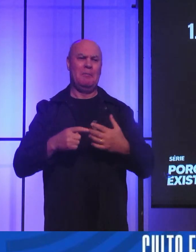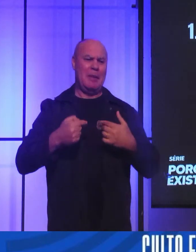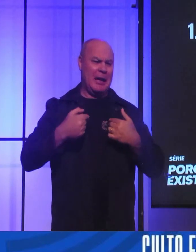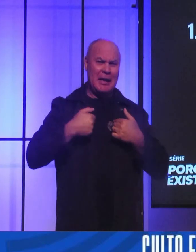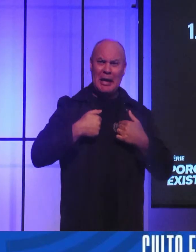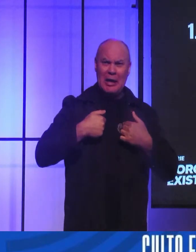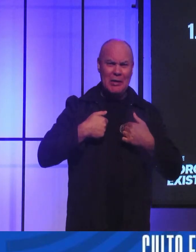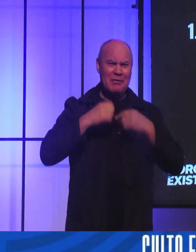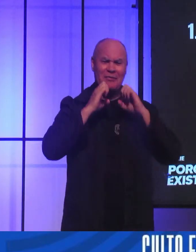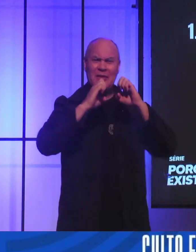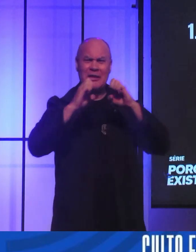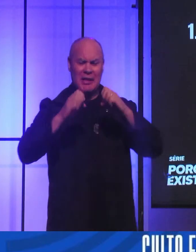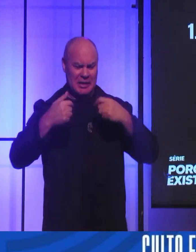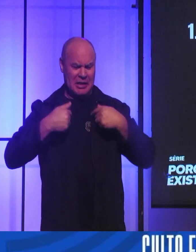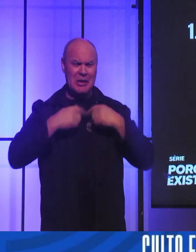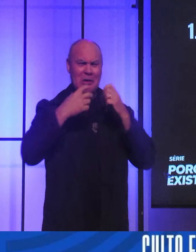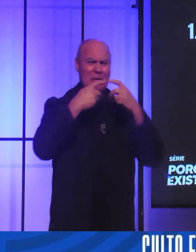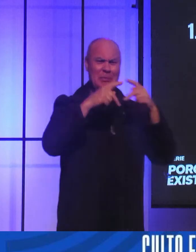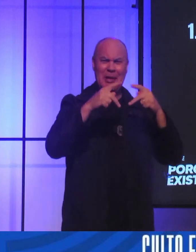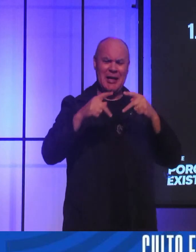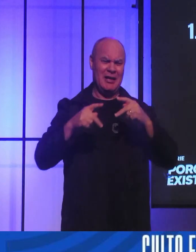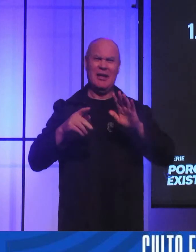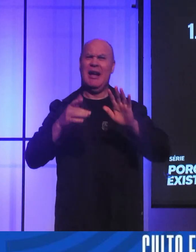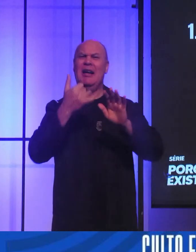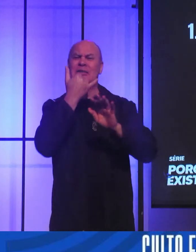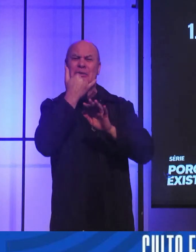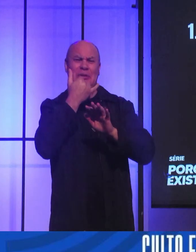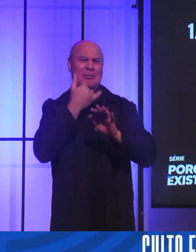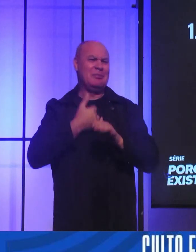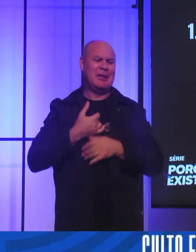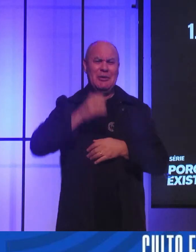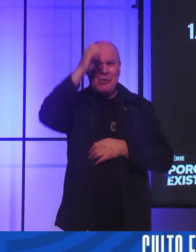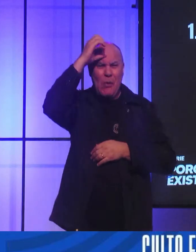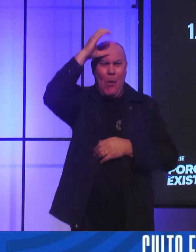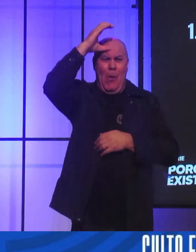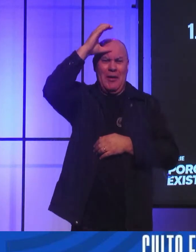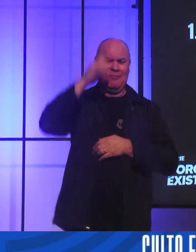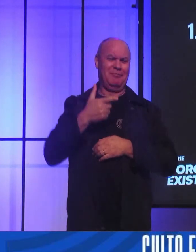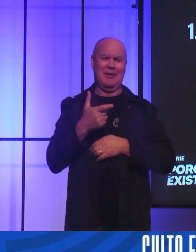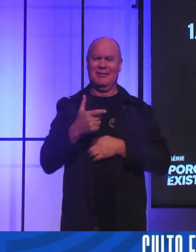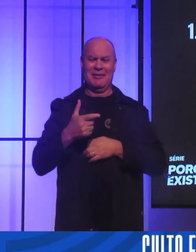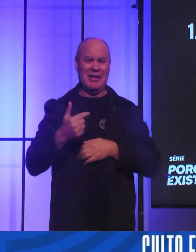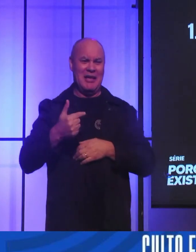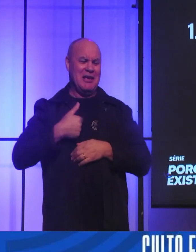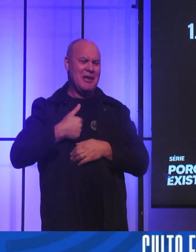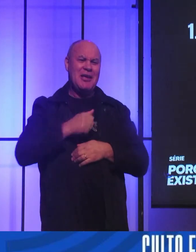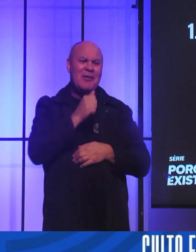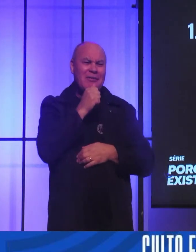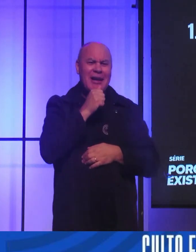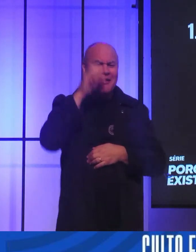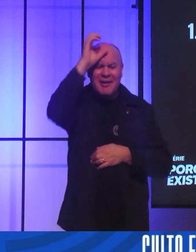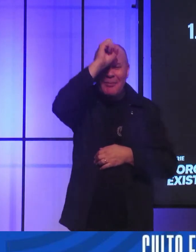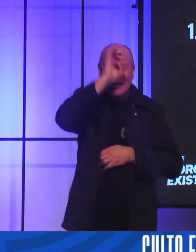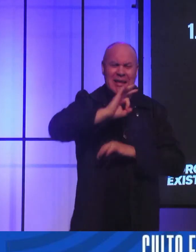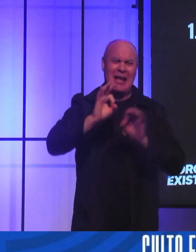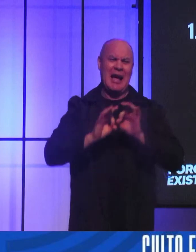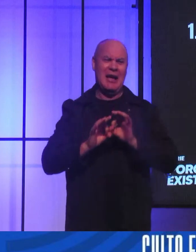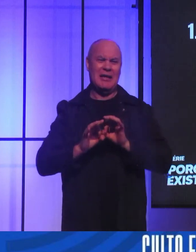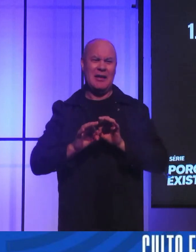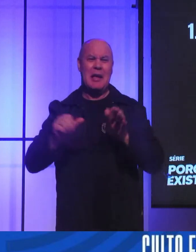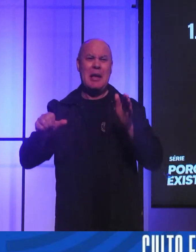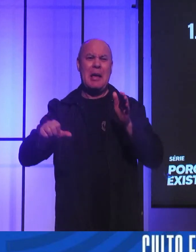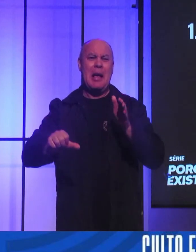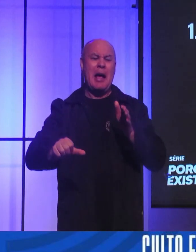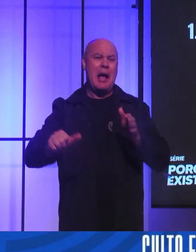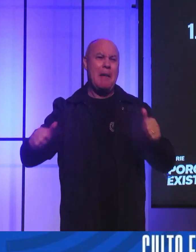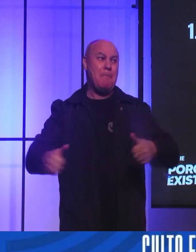então eu não sei bem, isso é para o pastor, chama para o pastor, chama para o irmão aquele, para a irmã aquela. E a terceira razão que eu botei aqui